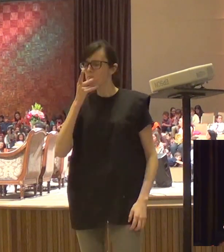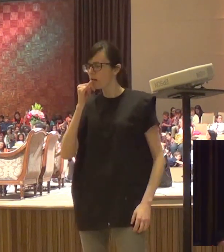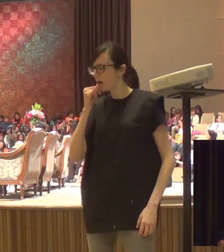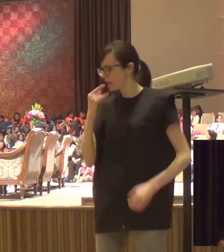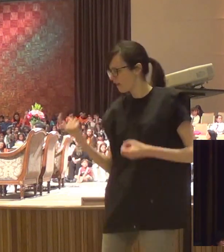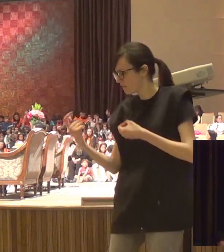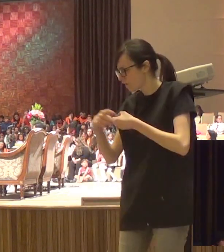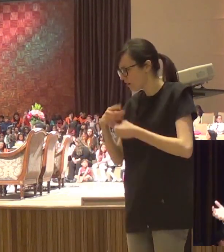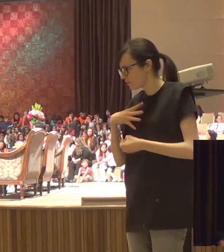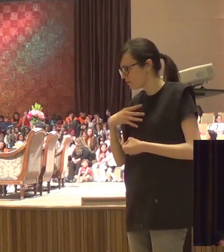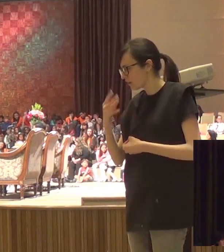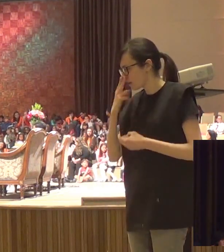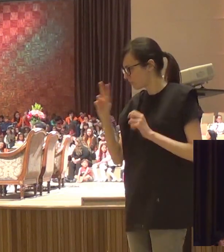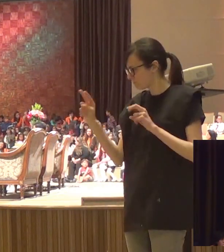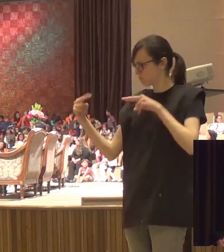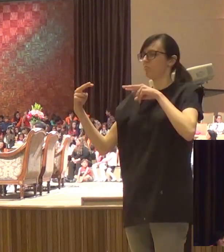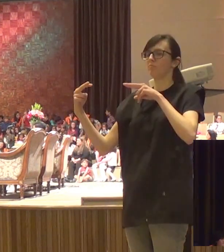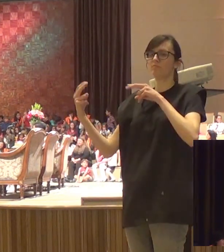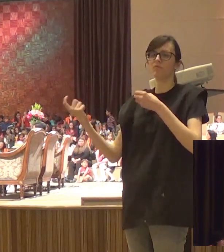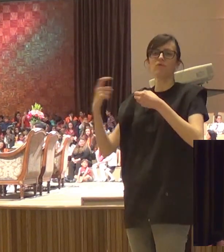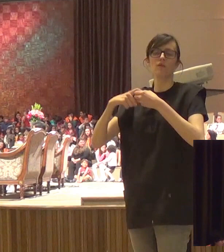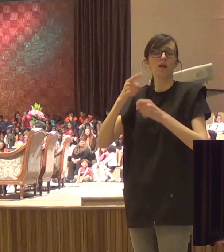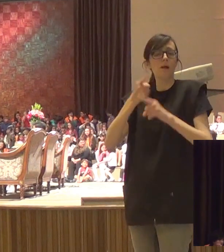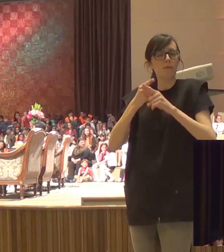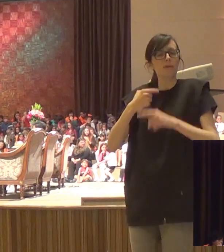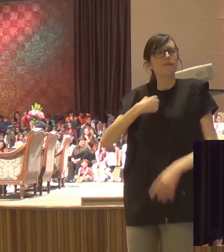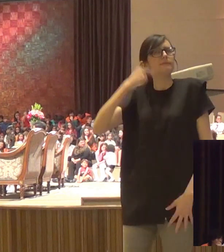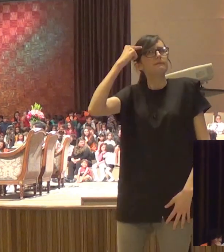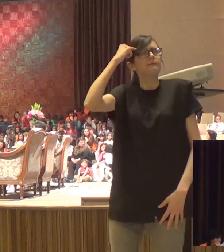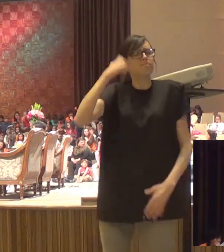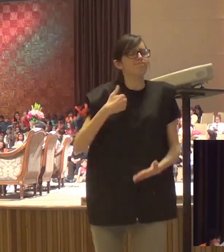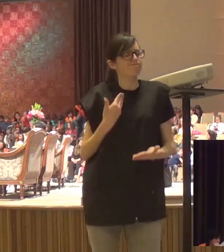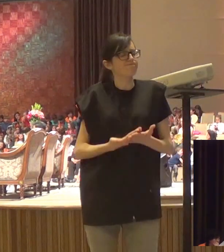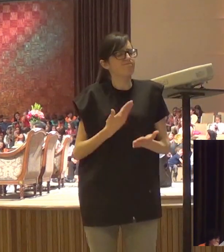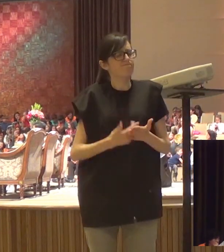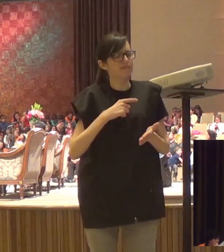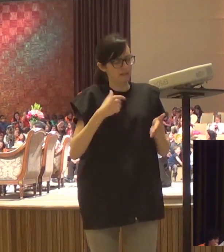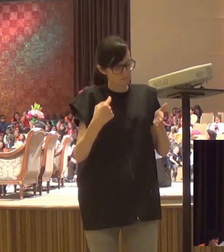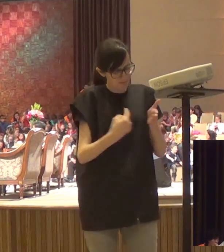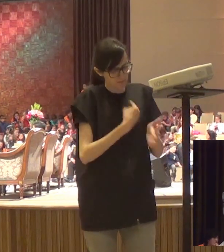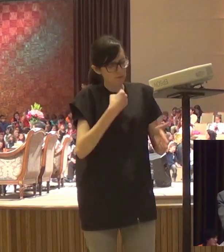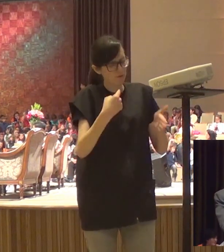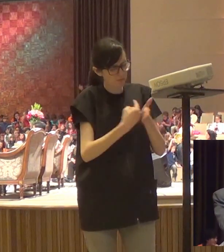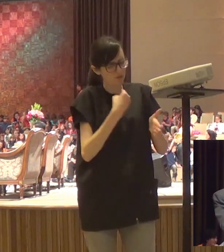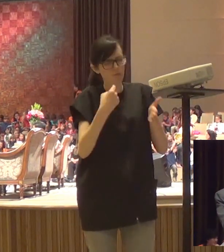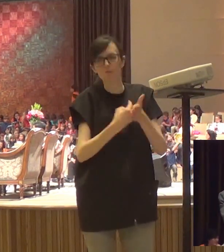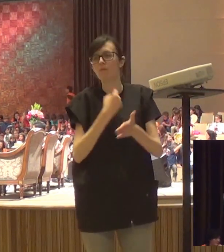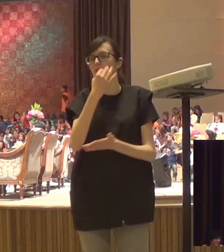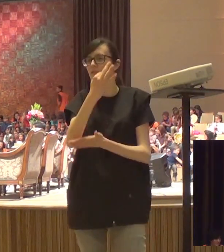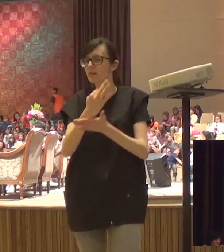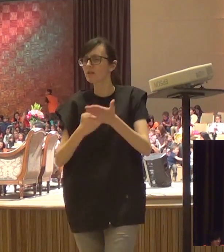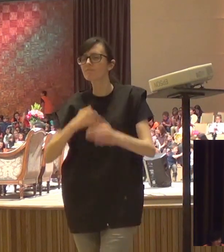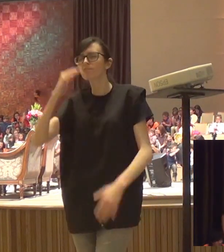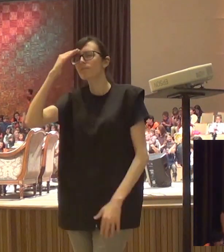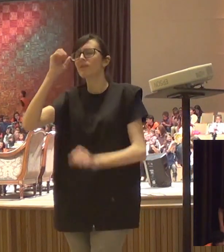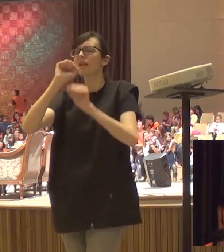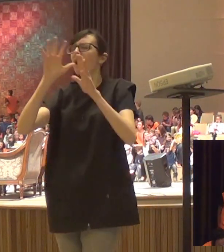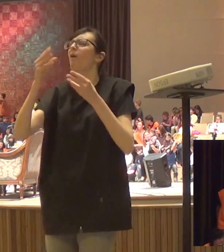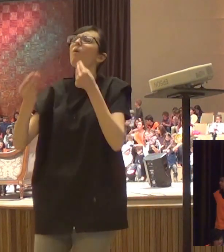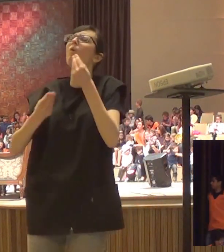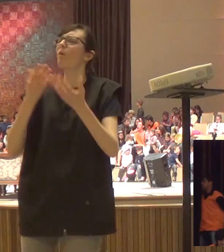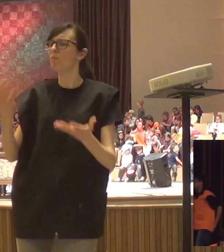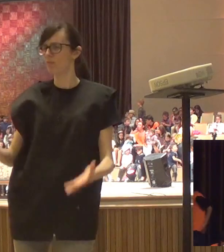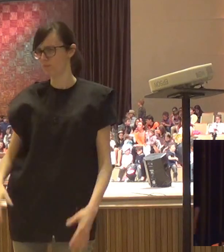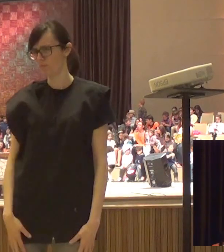Voltar o coração dos pais aos filhos e o coração dos filhos aos pais. E eu comecei a me fazer algumas perguntas nesse